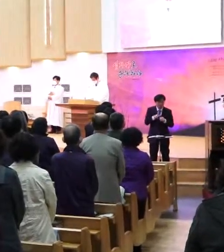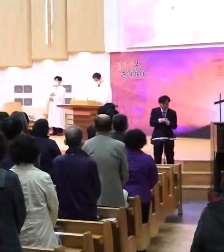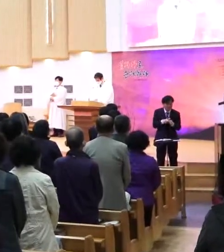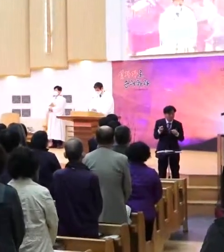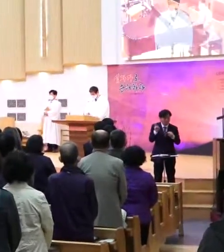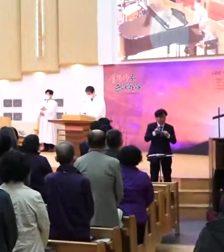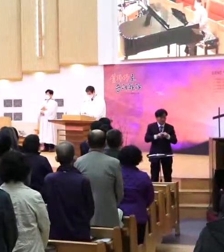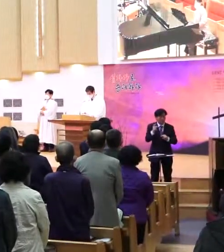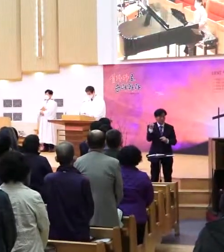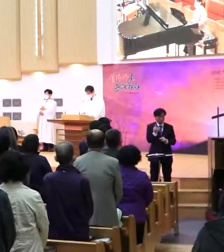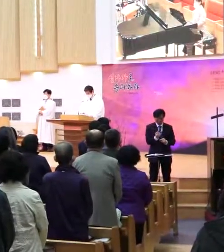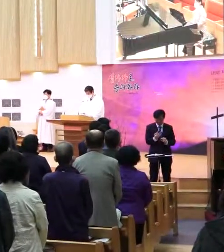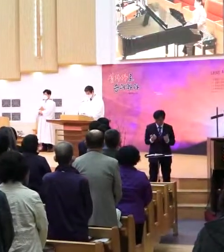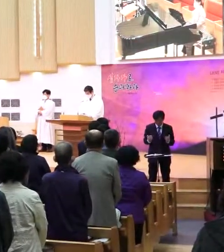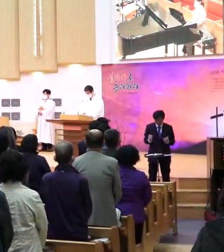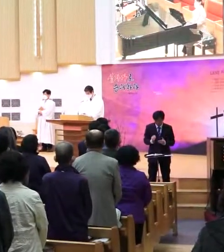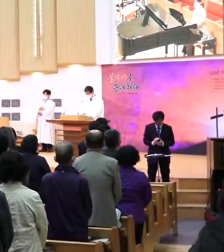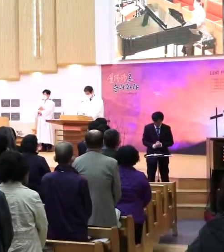아멘.